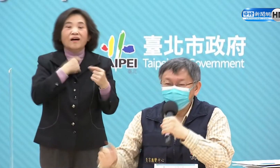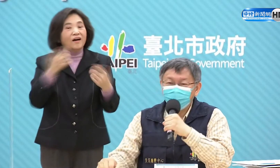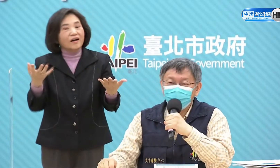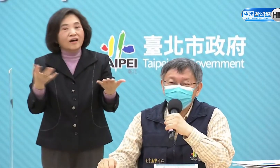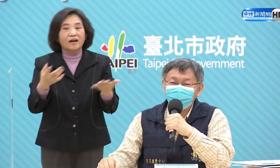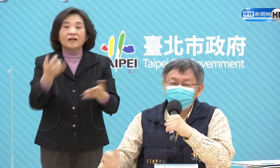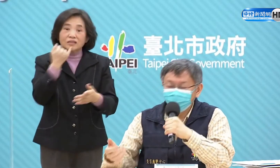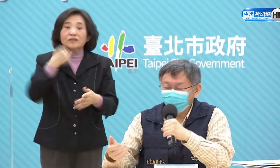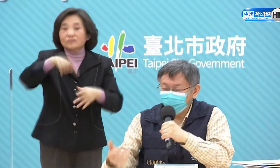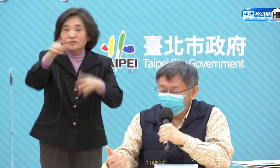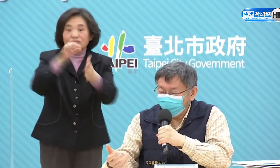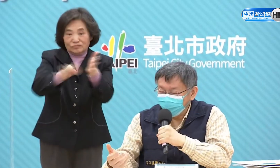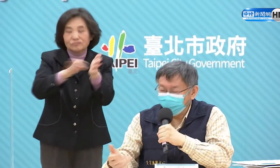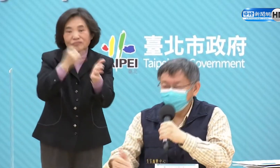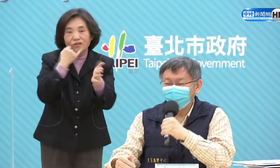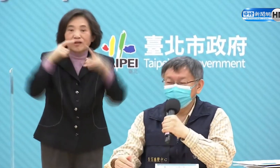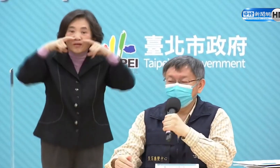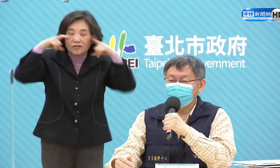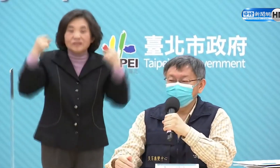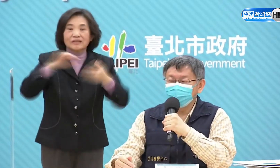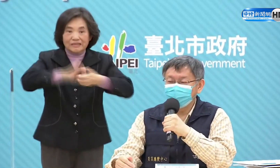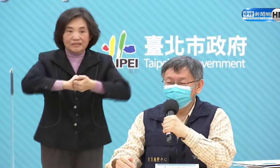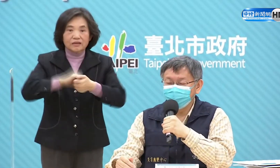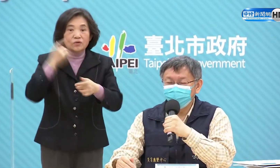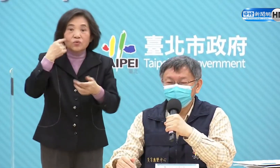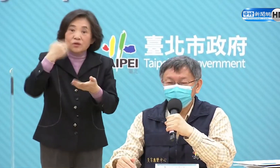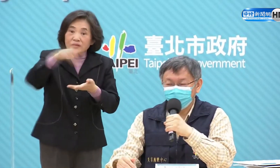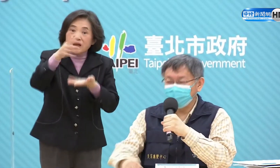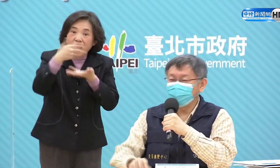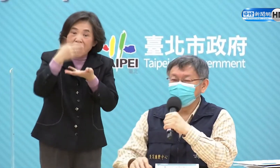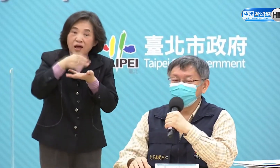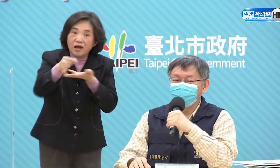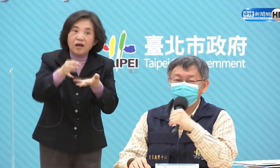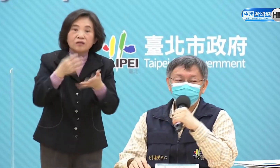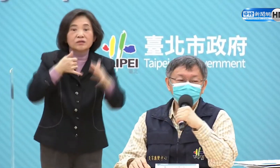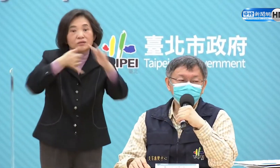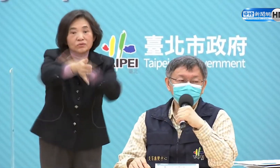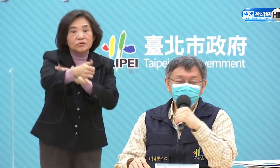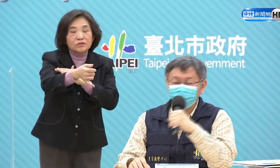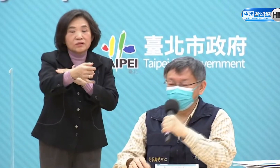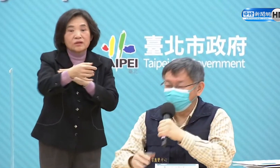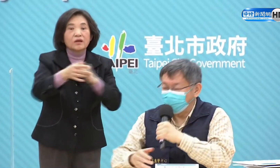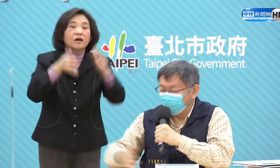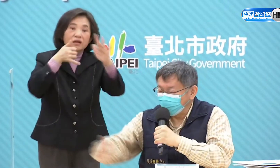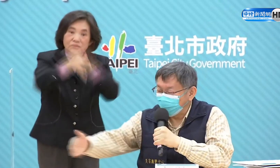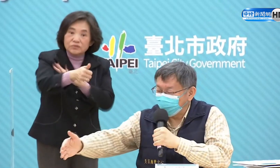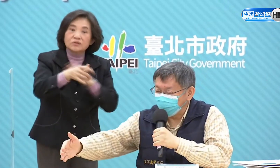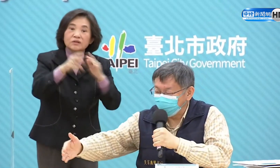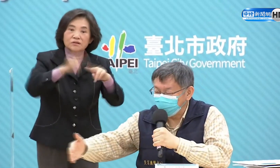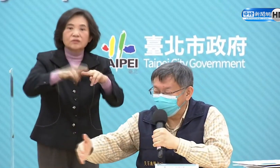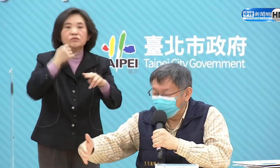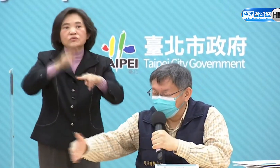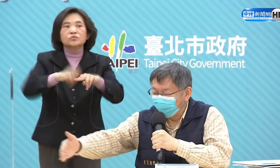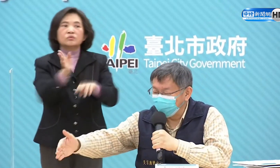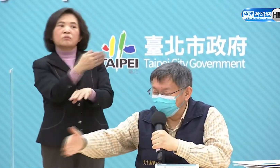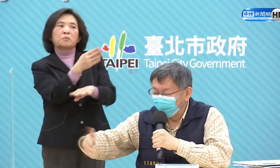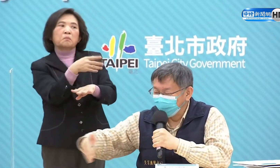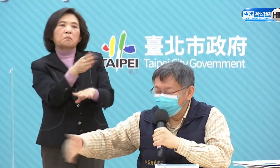你还是可以打，但是哦，啊，你要餐厅能不能进来？当然可以啊，我们不能说不提供服务，那你就坐到旁